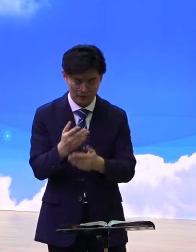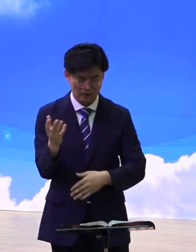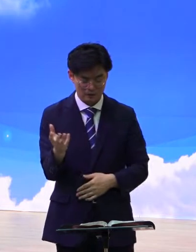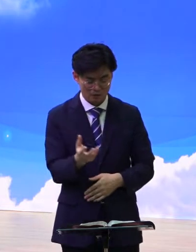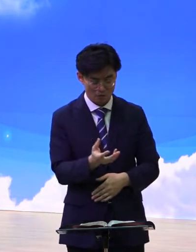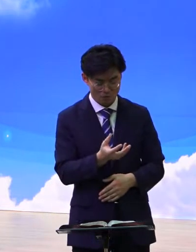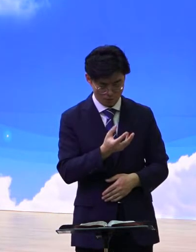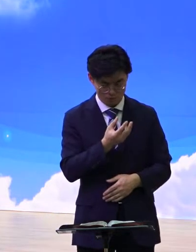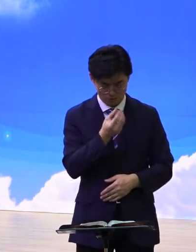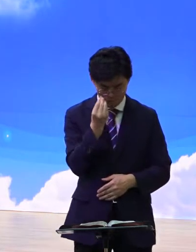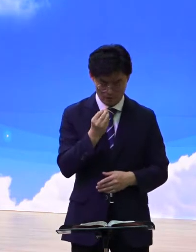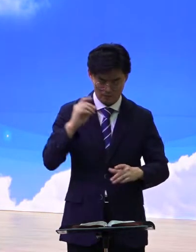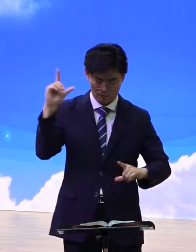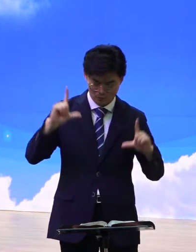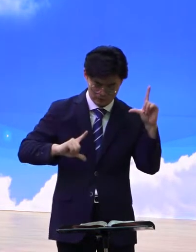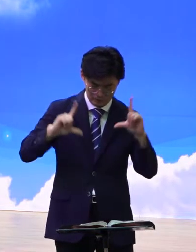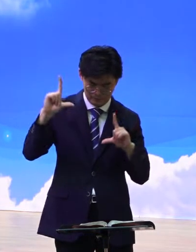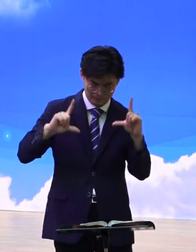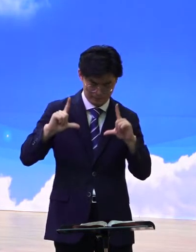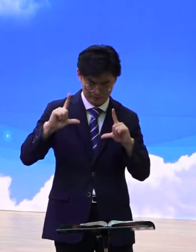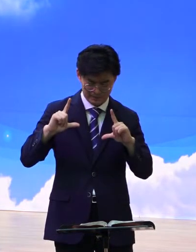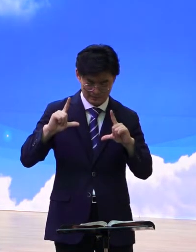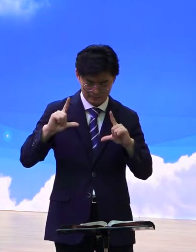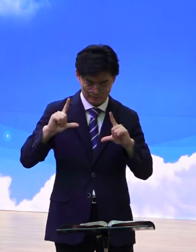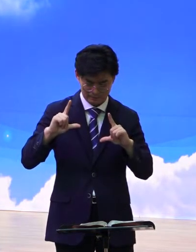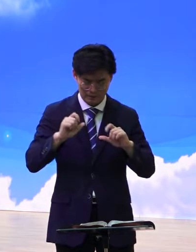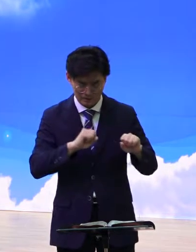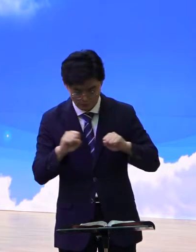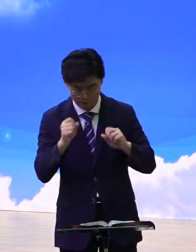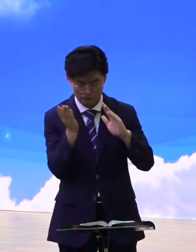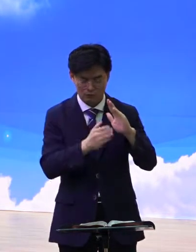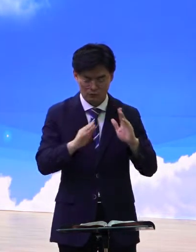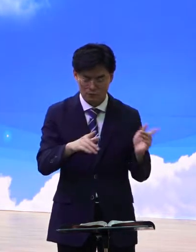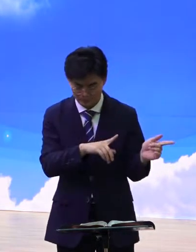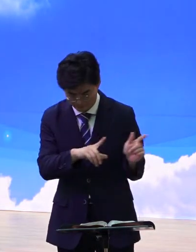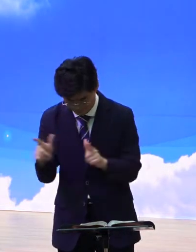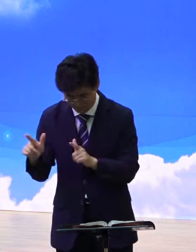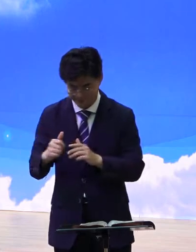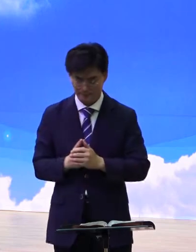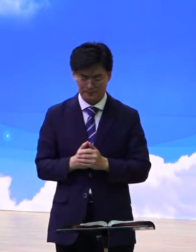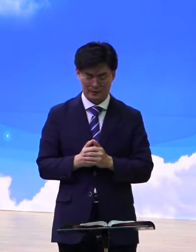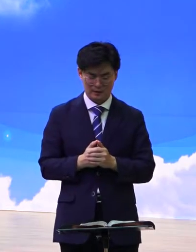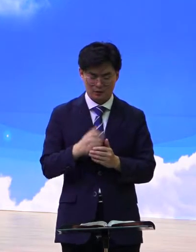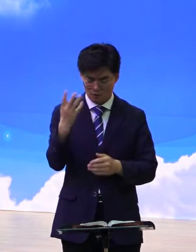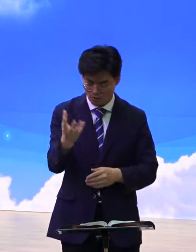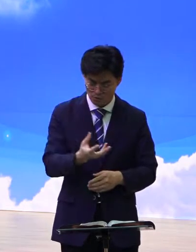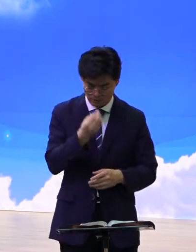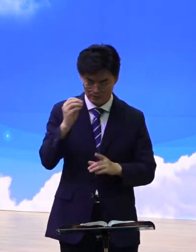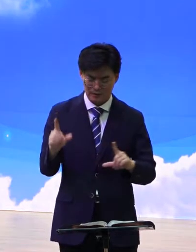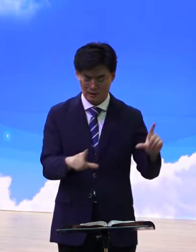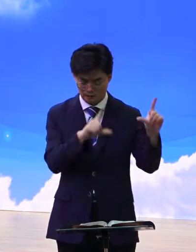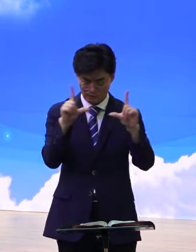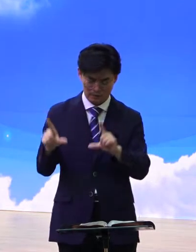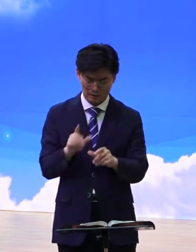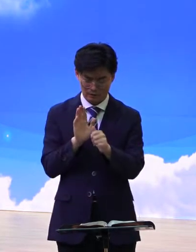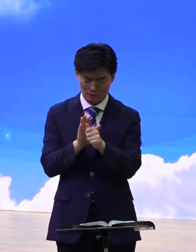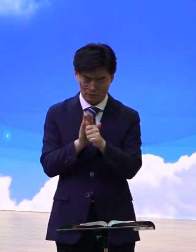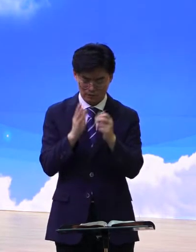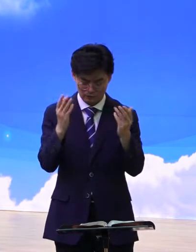감당하고자 하는 성도의 수가 늘어나게 하옵소서. 먼저 그의 나라와 그의 의를 구하라고